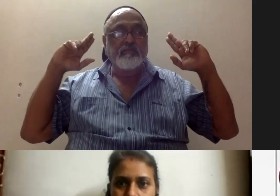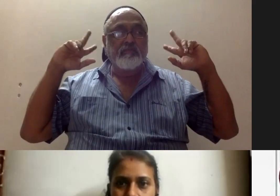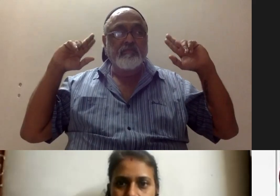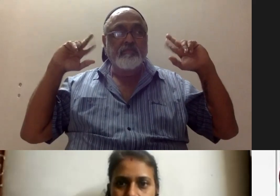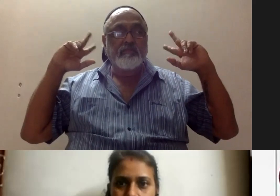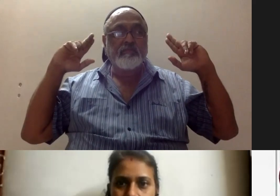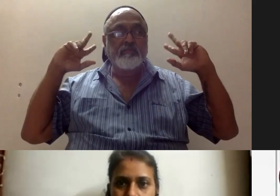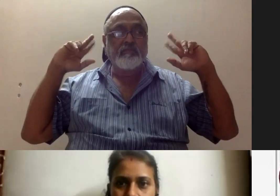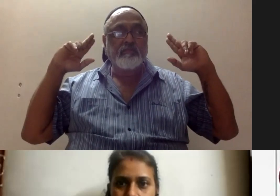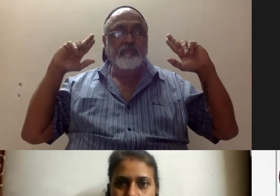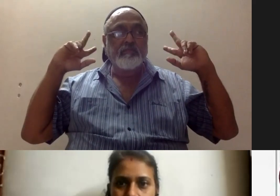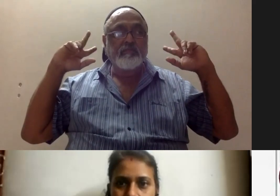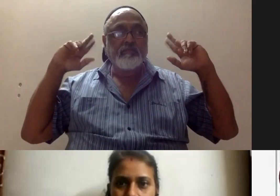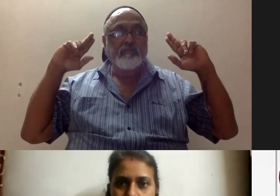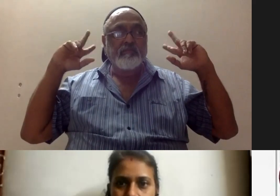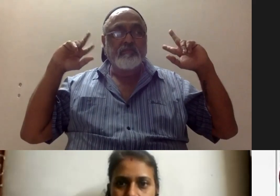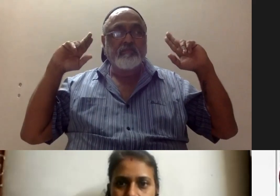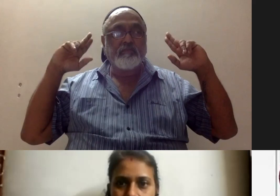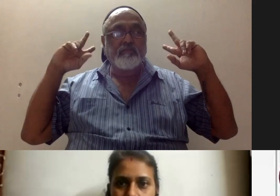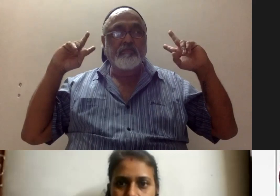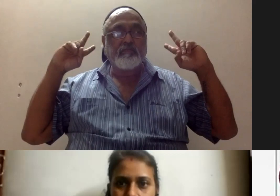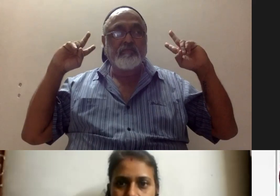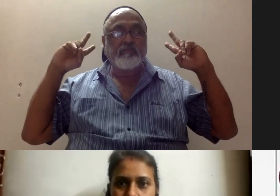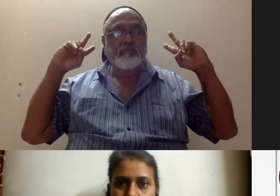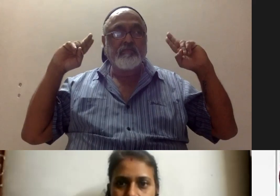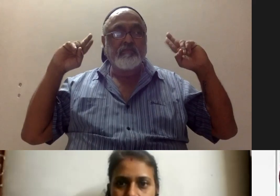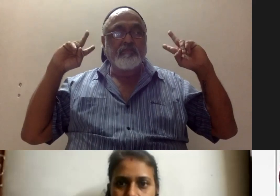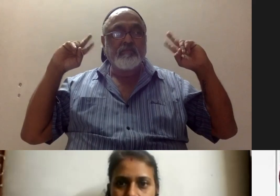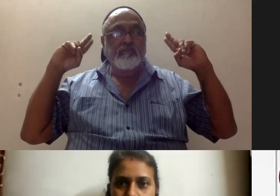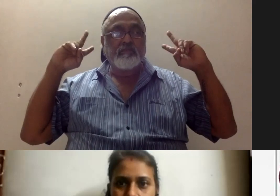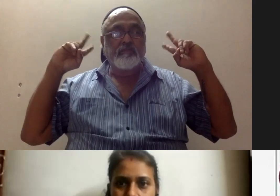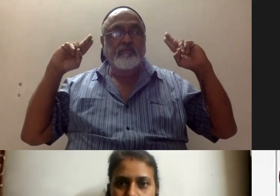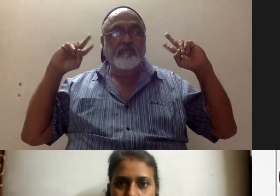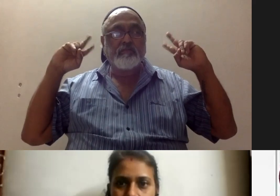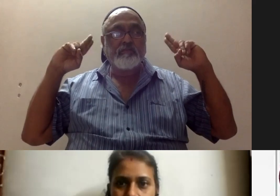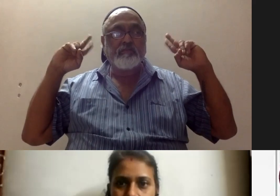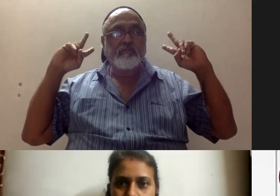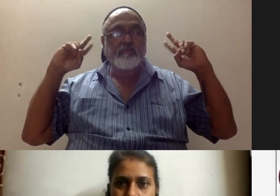मैं को नहीं समझ आ रहा है, मैं कैसे ब्रेक हो रही है, मैम ब्रेक हो रही